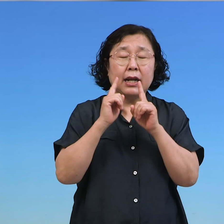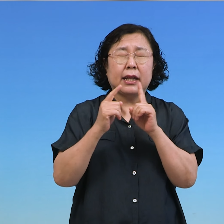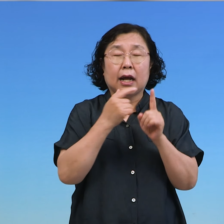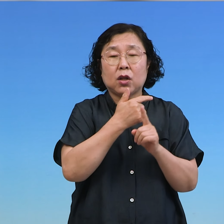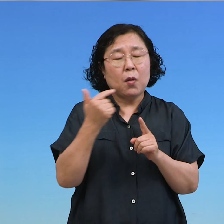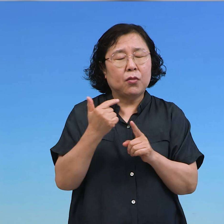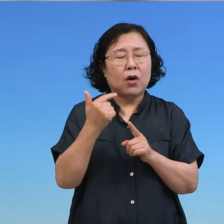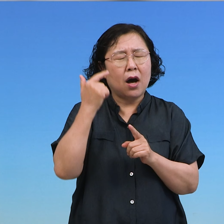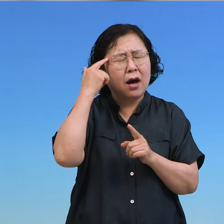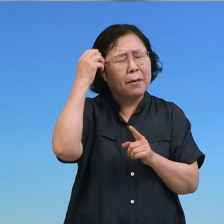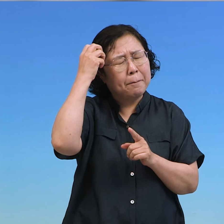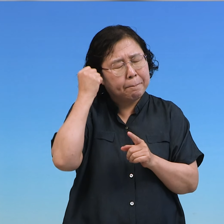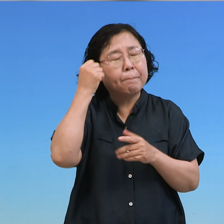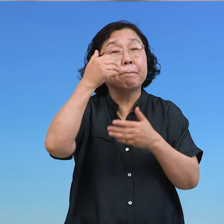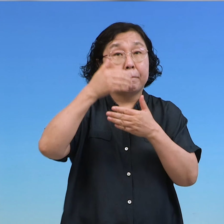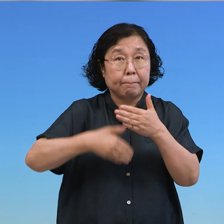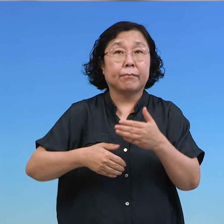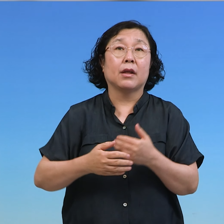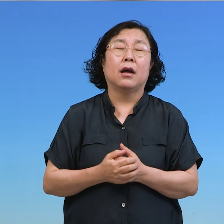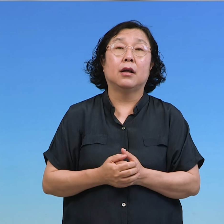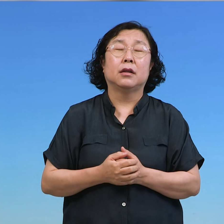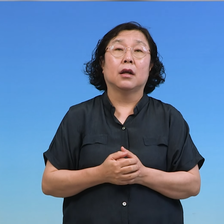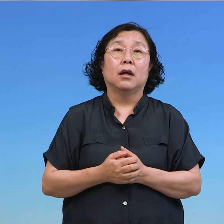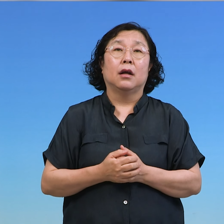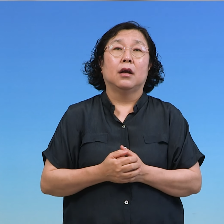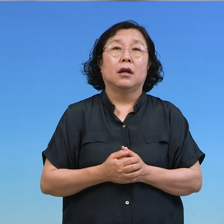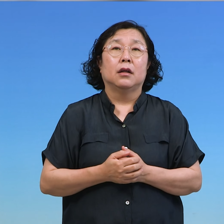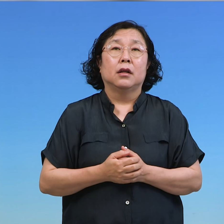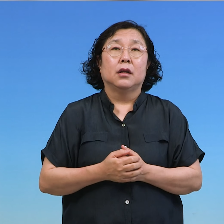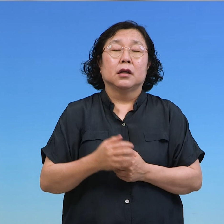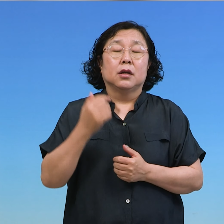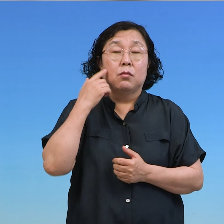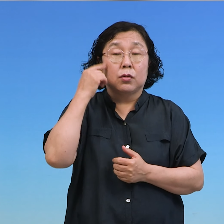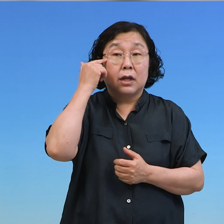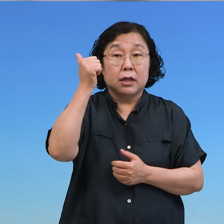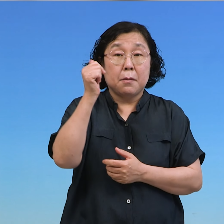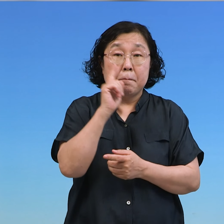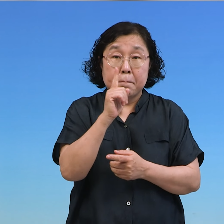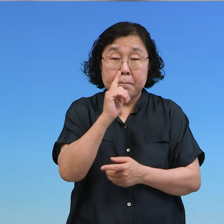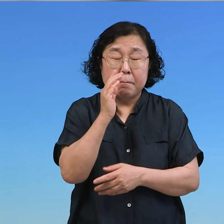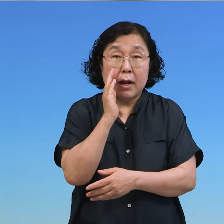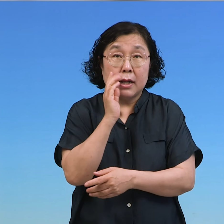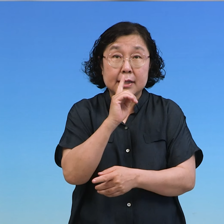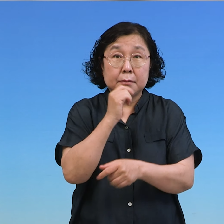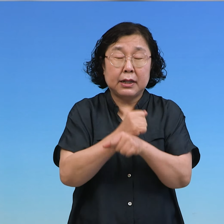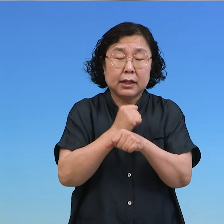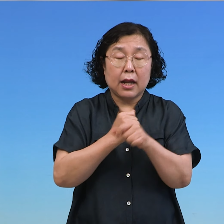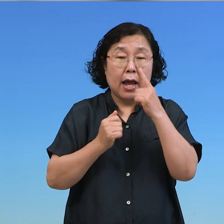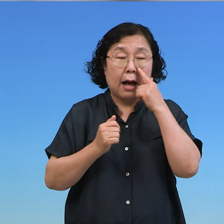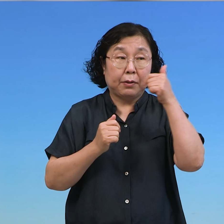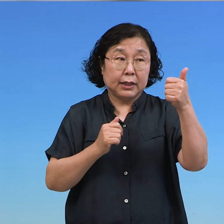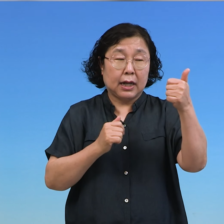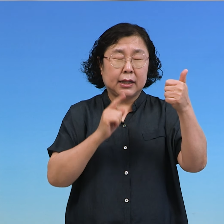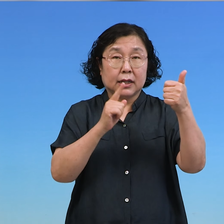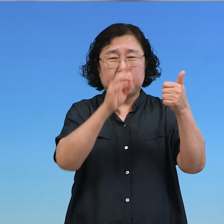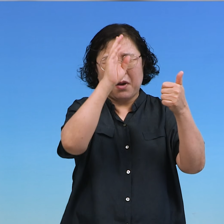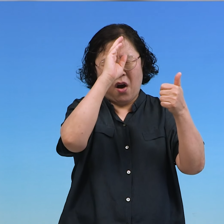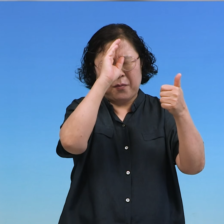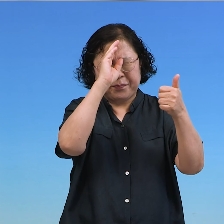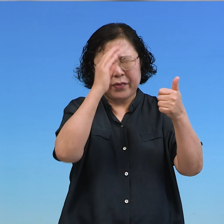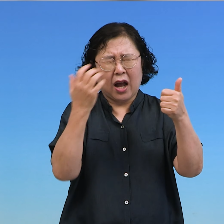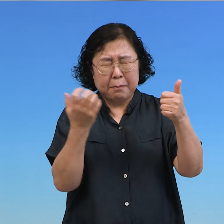인상적이었습니다 그 강사 목사님이 말씀하시기를 그렇게 이제 아버지께서 초병하시다가